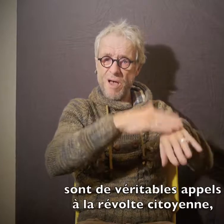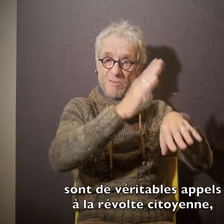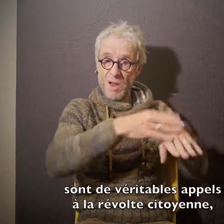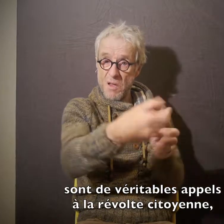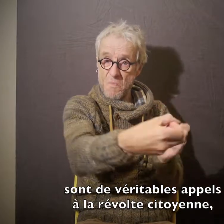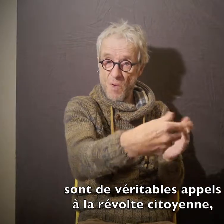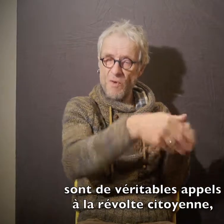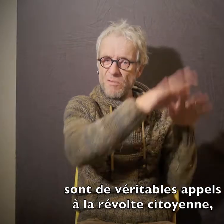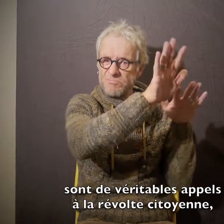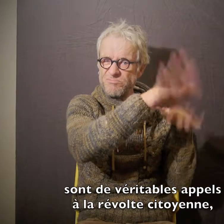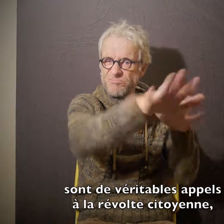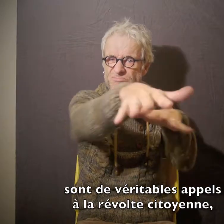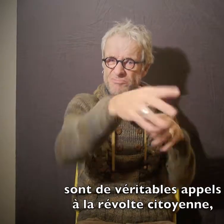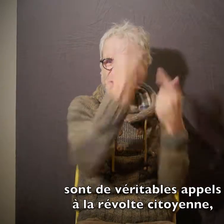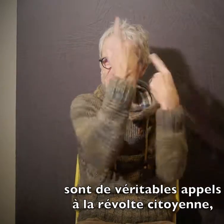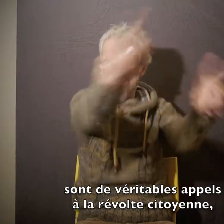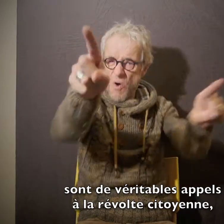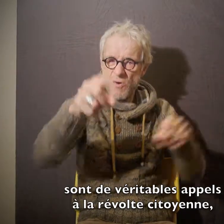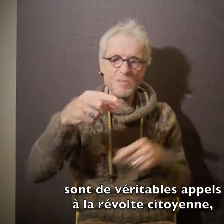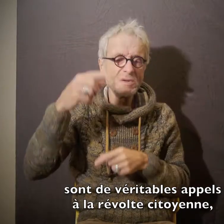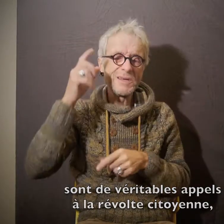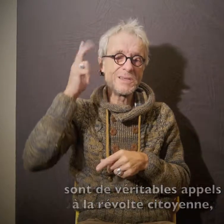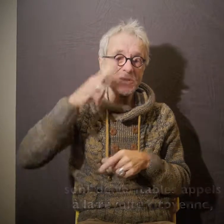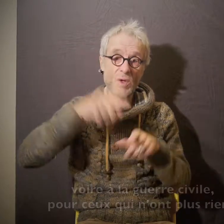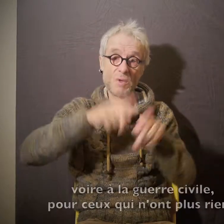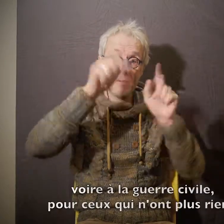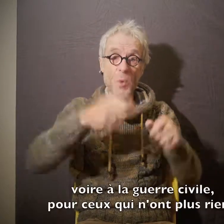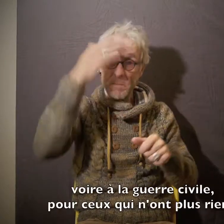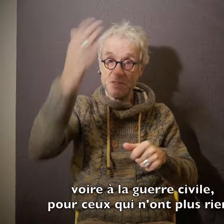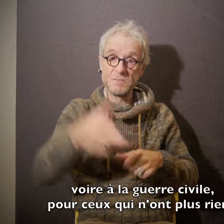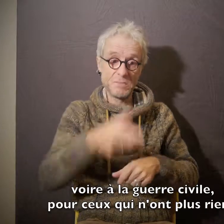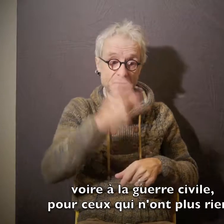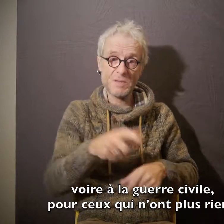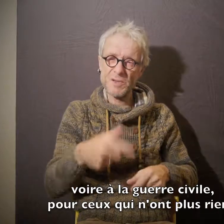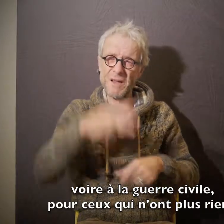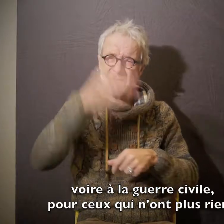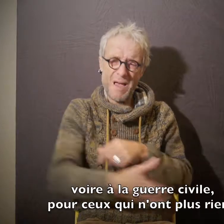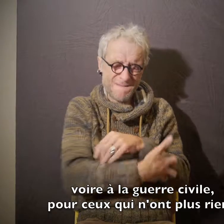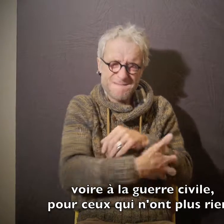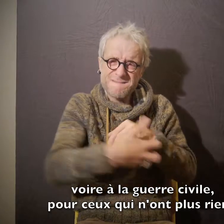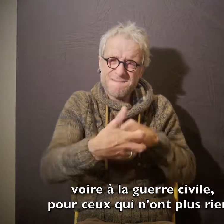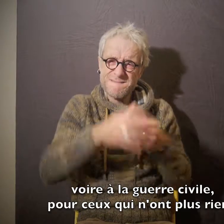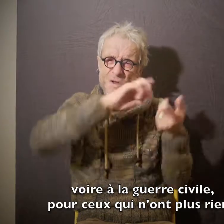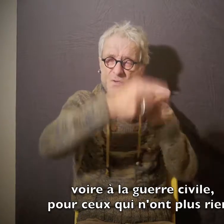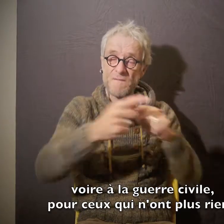de véritables appels à la révolte citoyenne, voire à la guerre civile pour ceux qui n'ont plus rien?